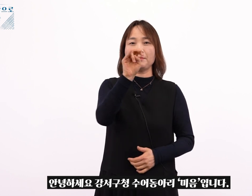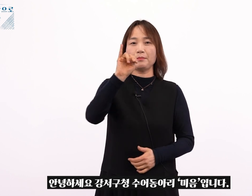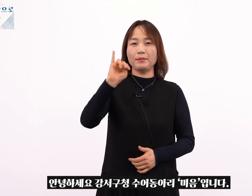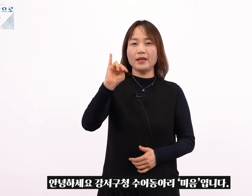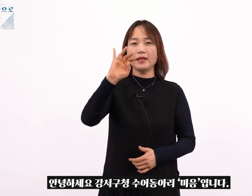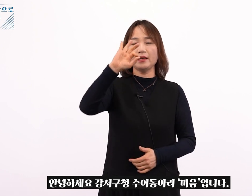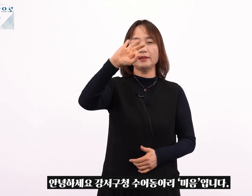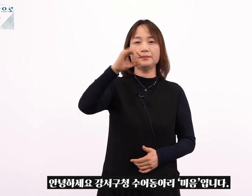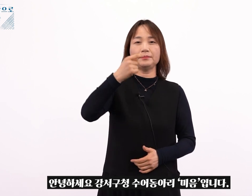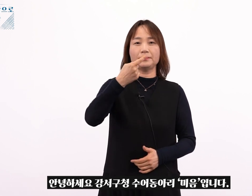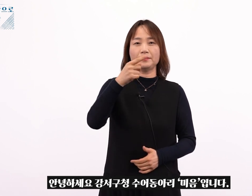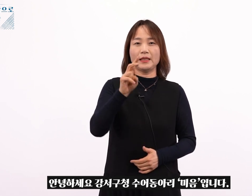미음입니다.